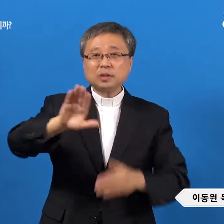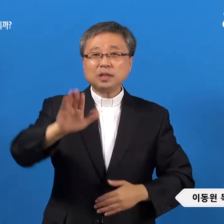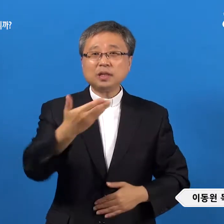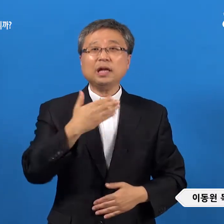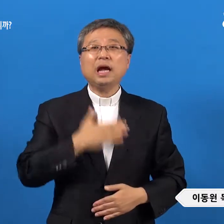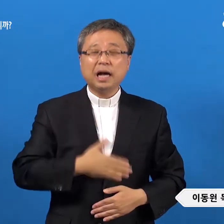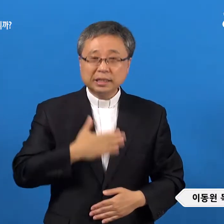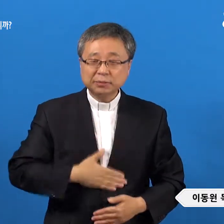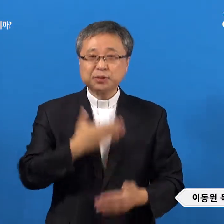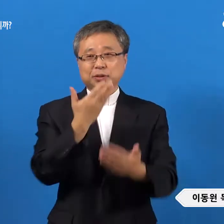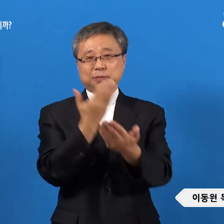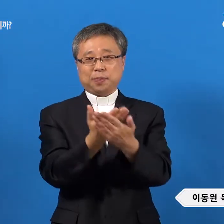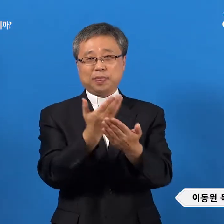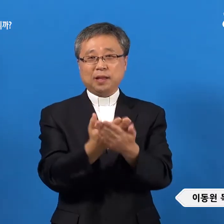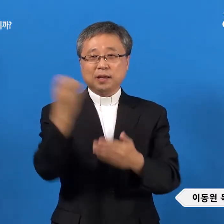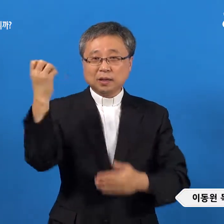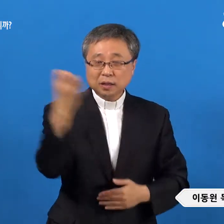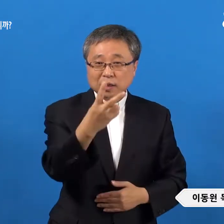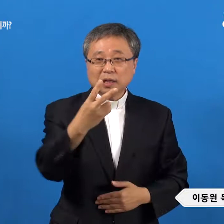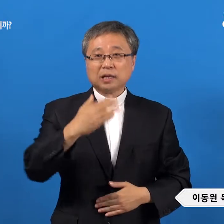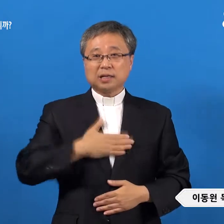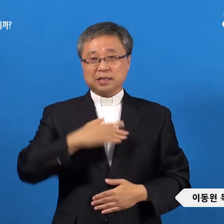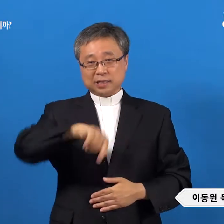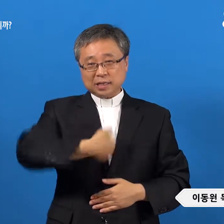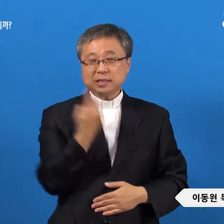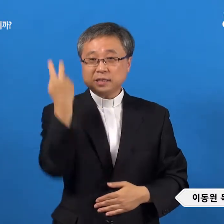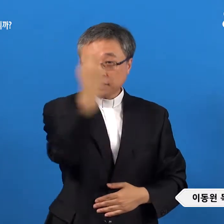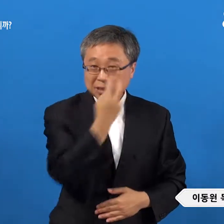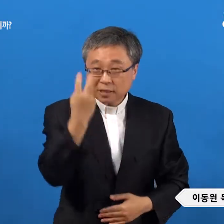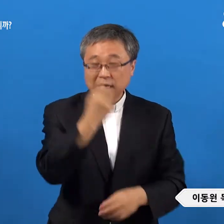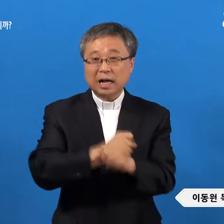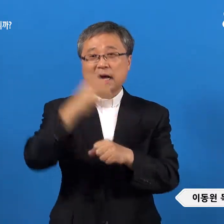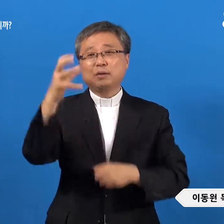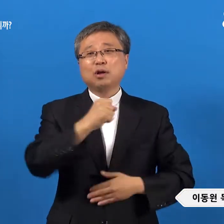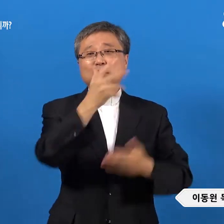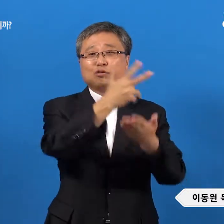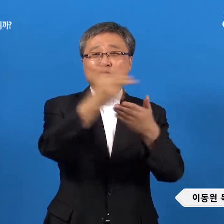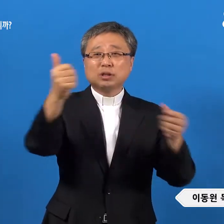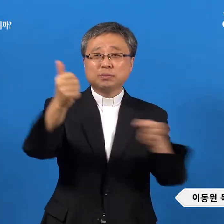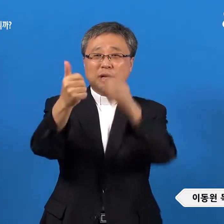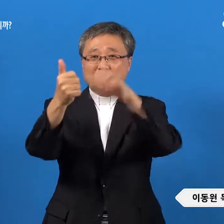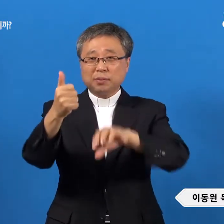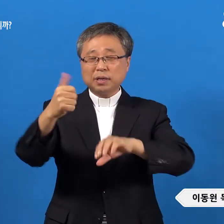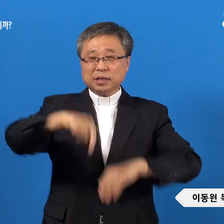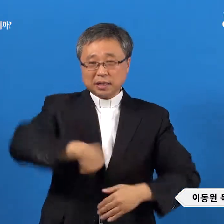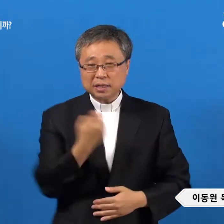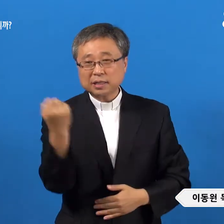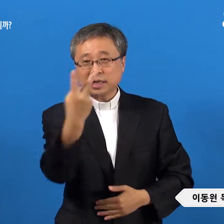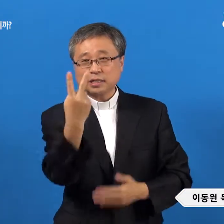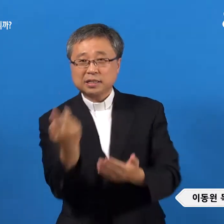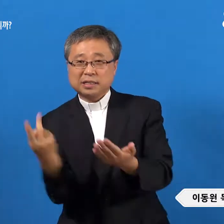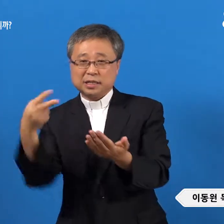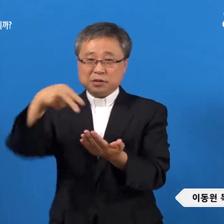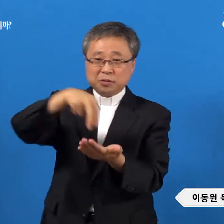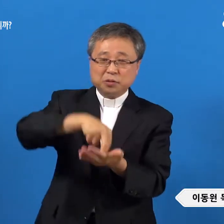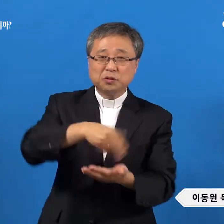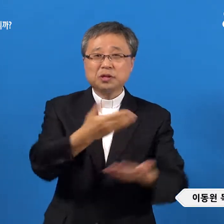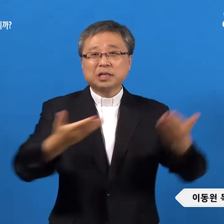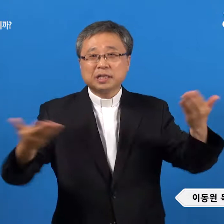아십시오. 그리고 자신을 성찰함으로 주님 앞에 자신을 다시 세우는 작업, 이것을